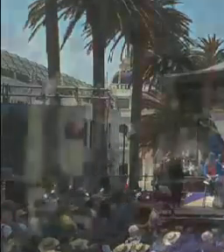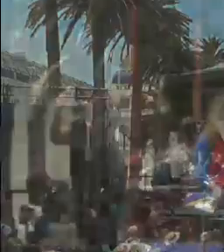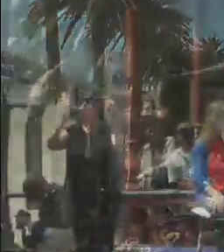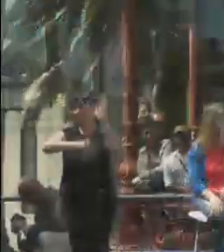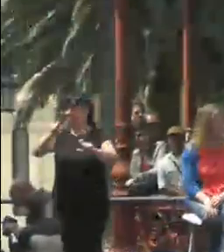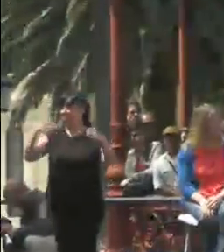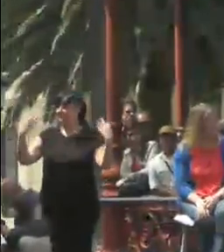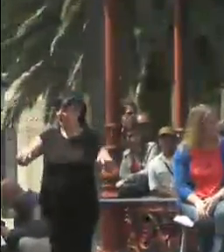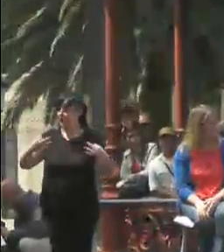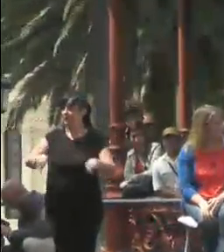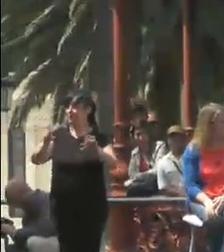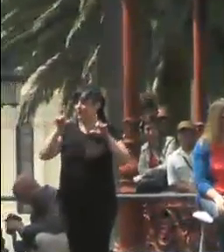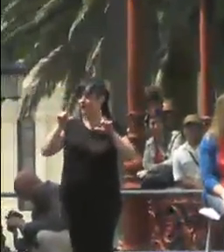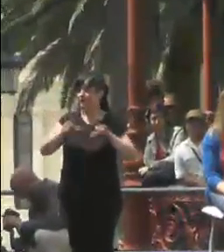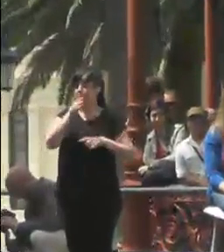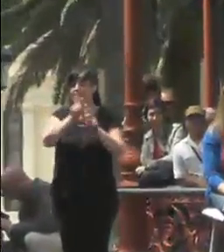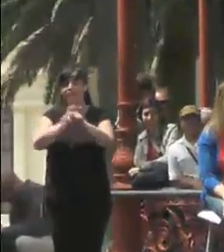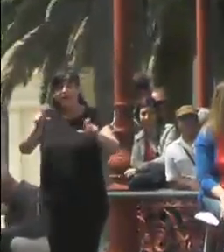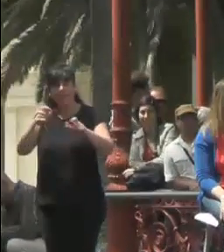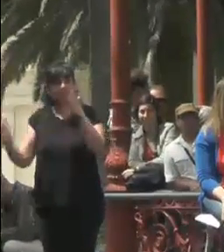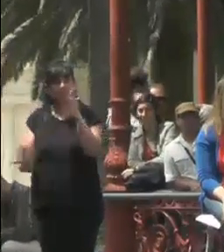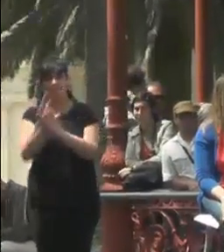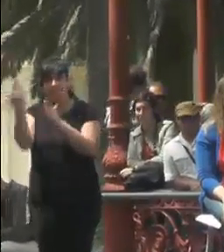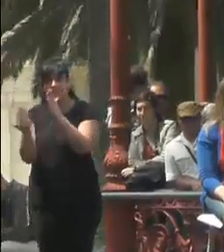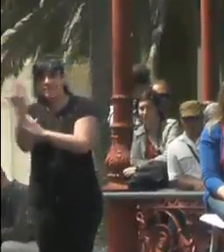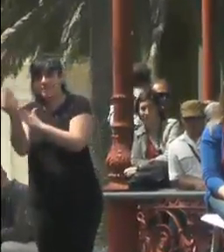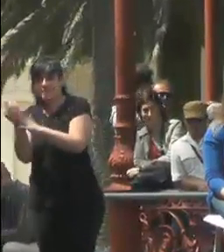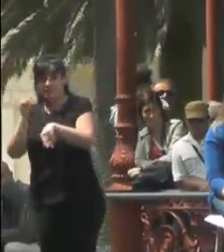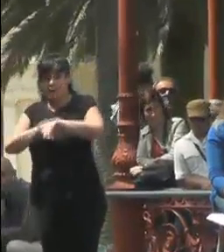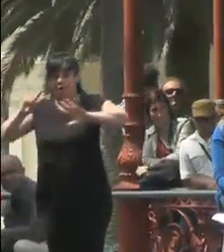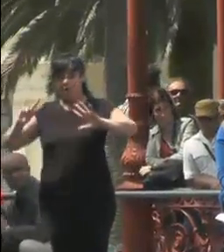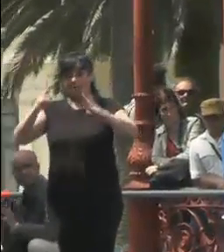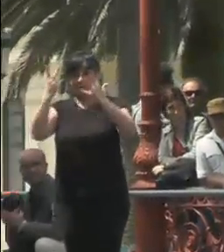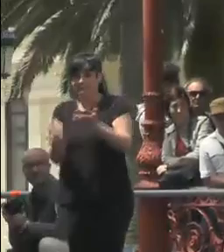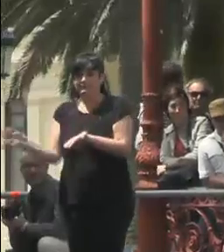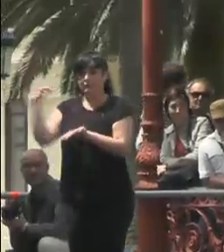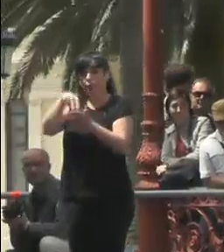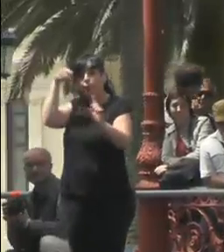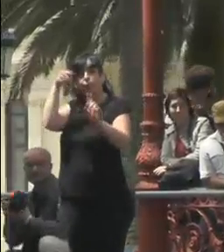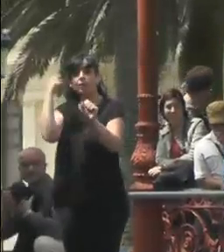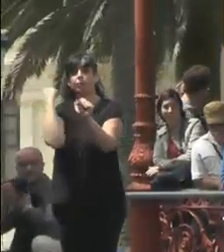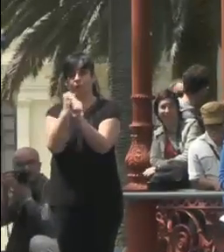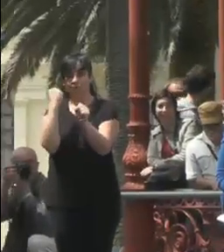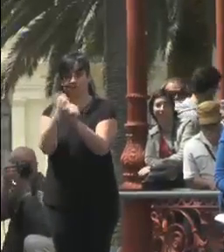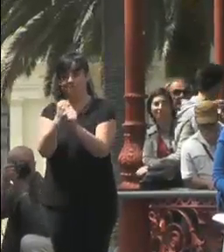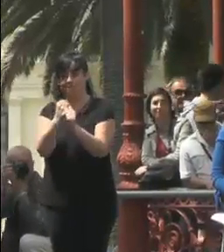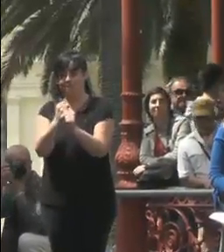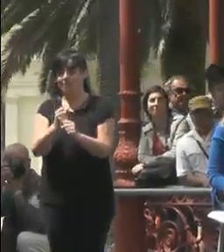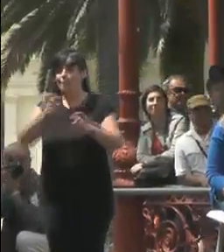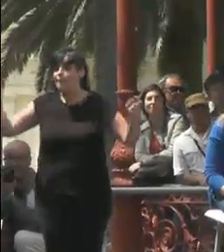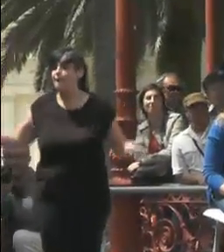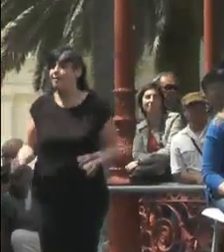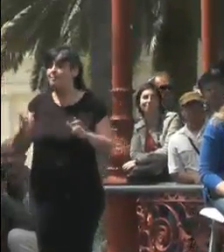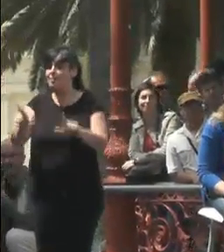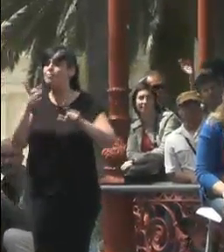a campaña dos que vos levantades polas mañáns ás 7 da mañán para ir ao voso traballo, é a campaña dos que están